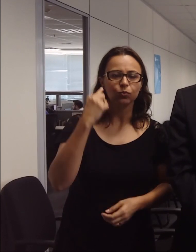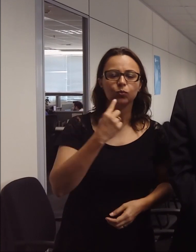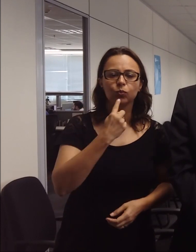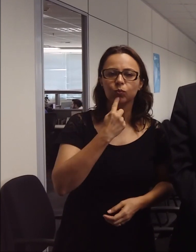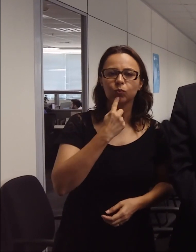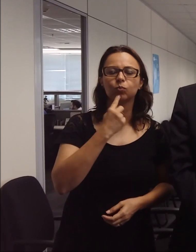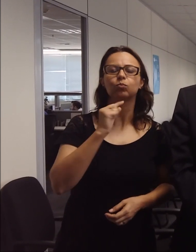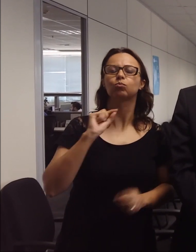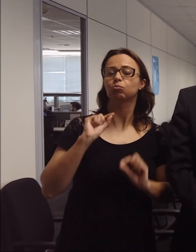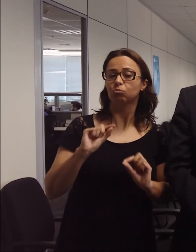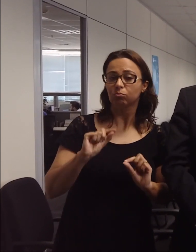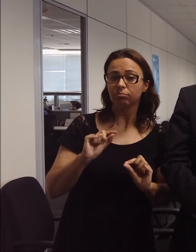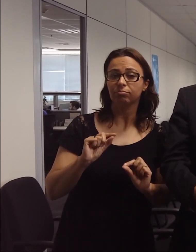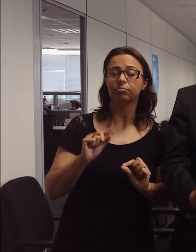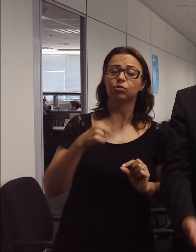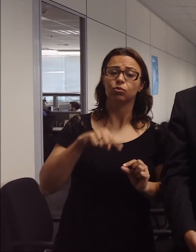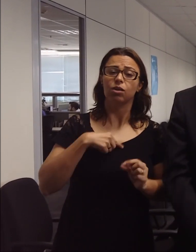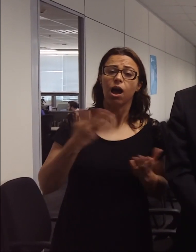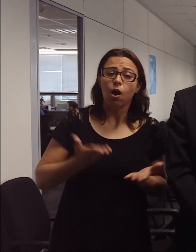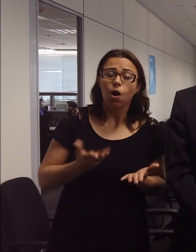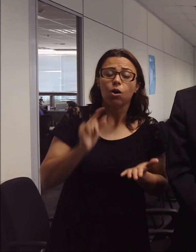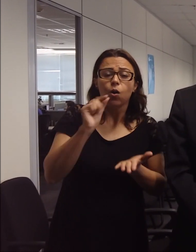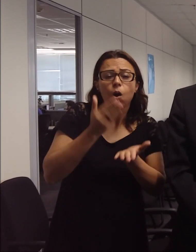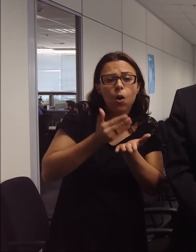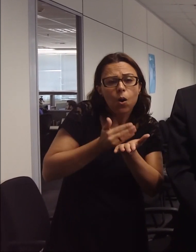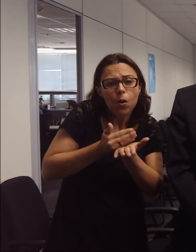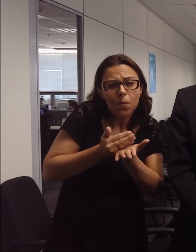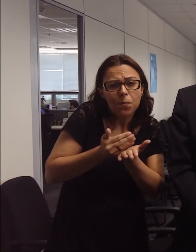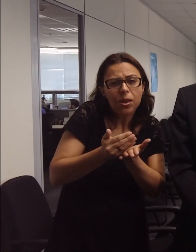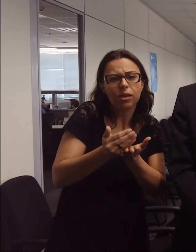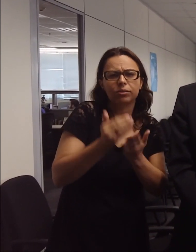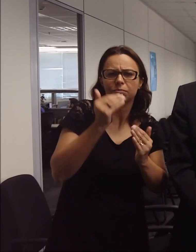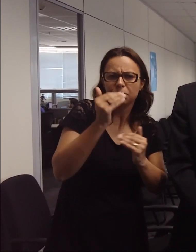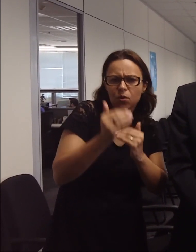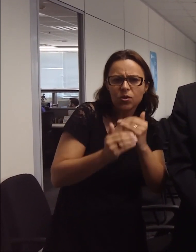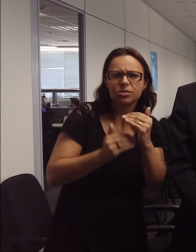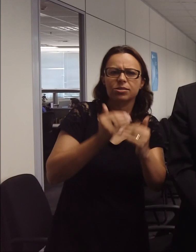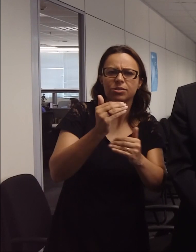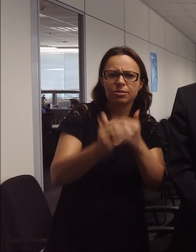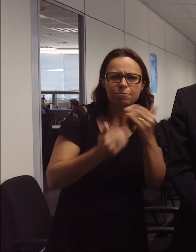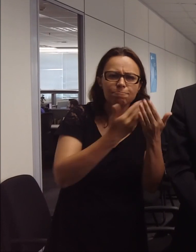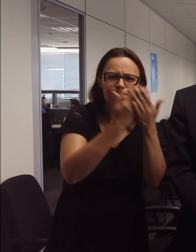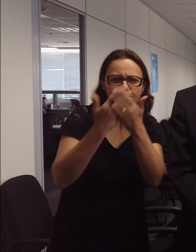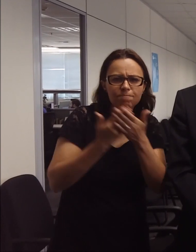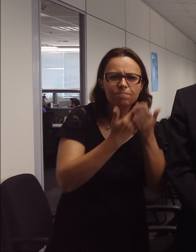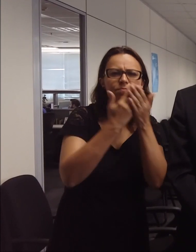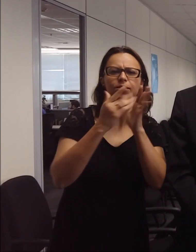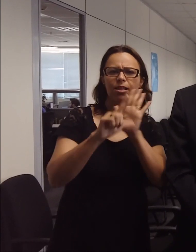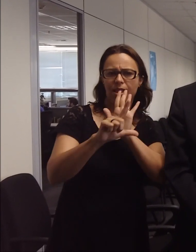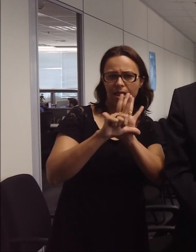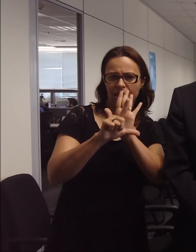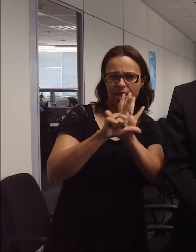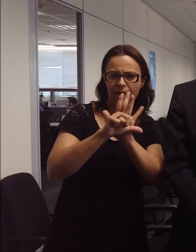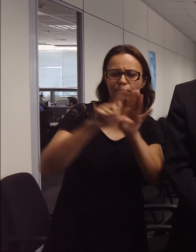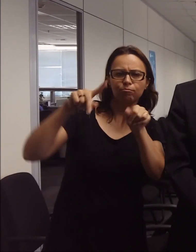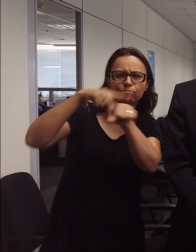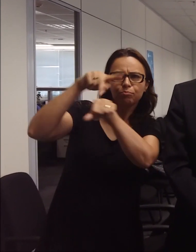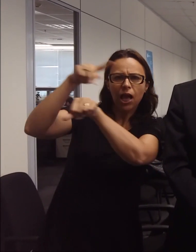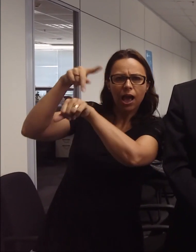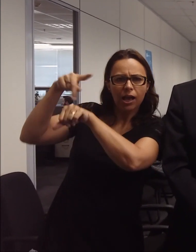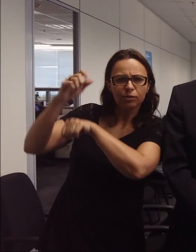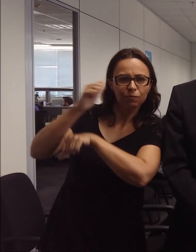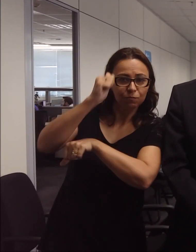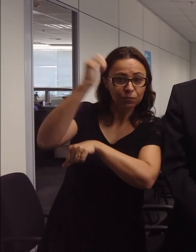surda é que nós iniciaremos um processo de estudo das regulamentações internacionais